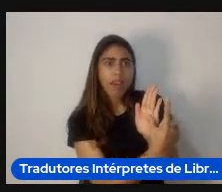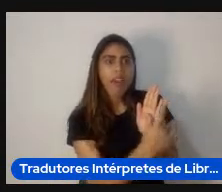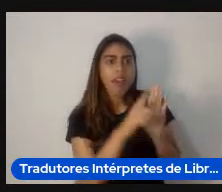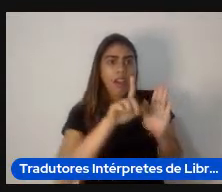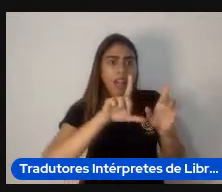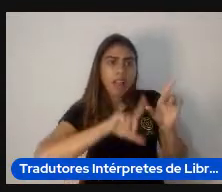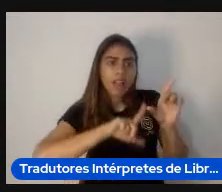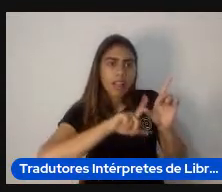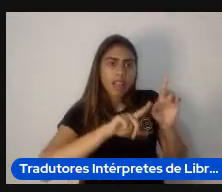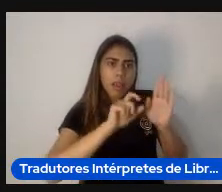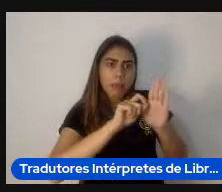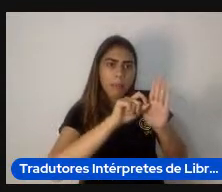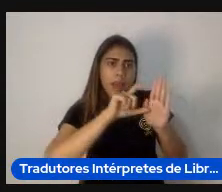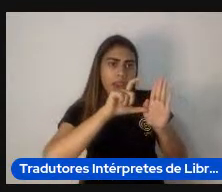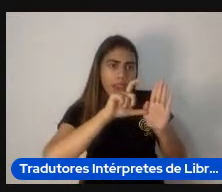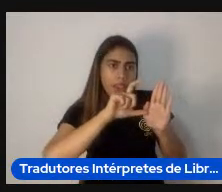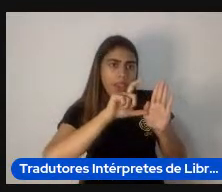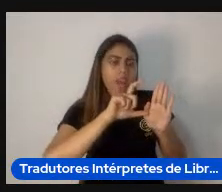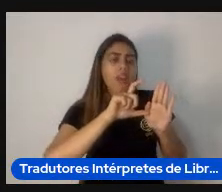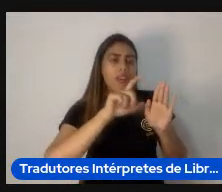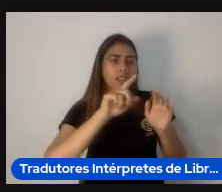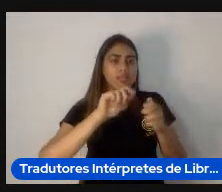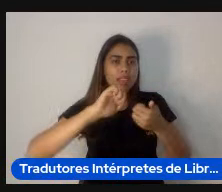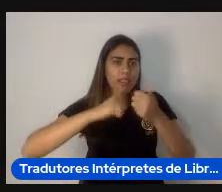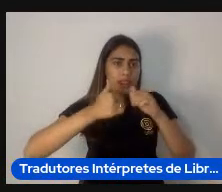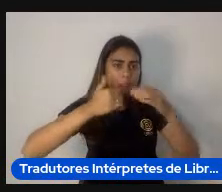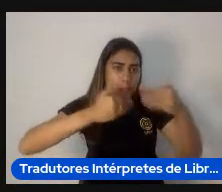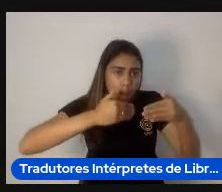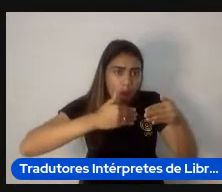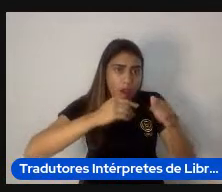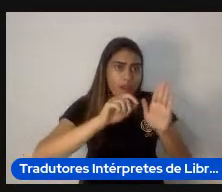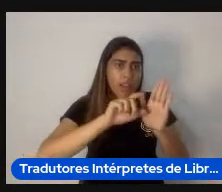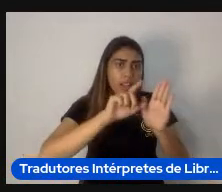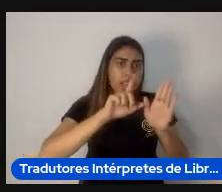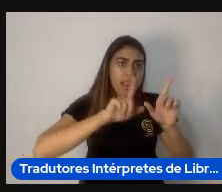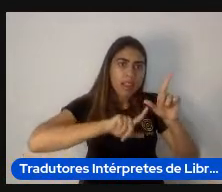adaptadas, né? Uma letra maior, em negrito.